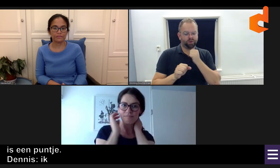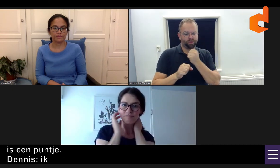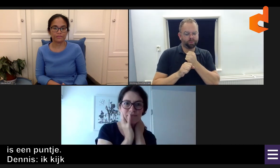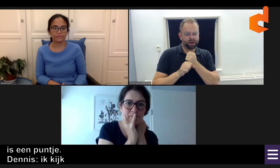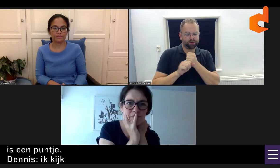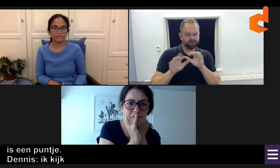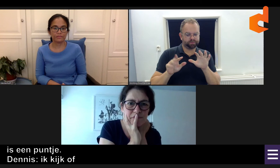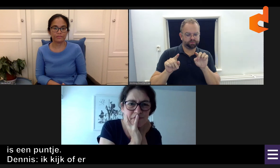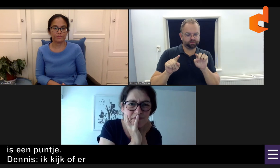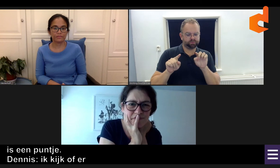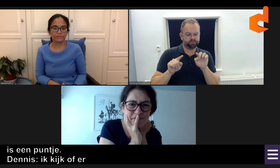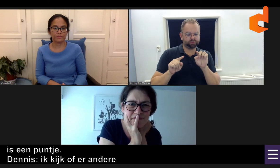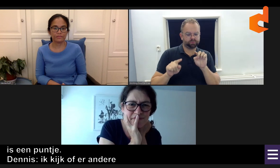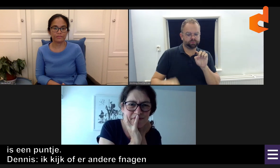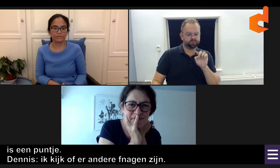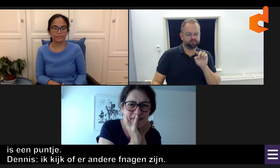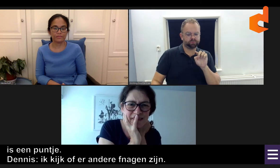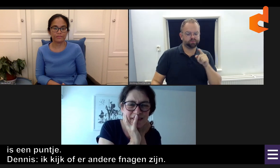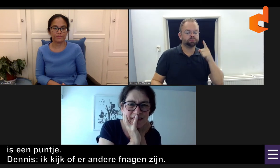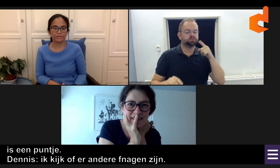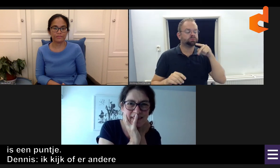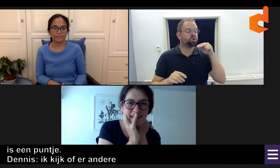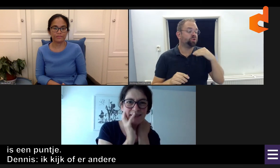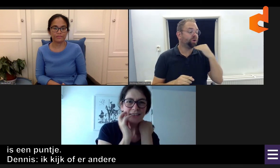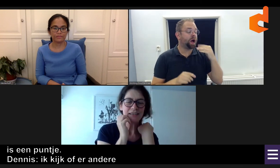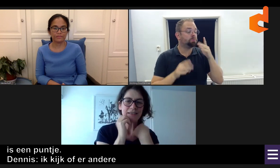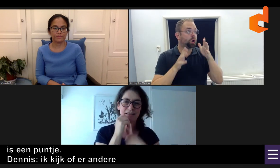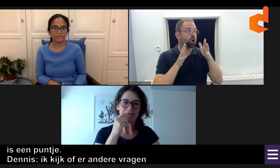Ik moet even nadenken hoe ik daar een vraag van maken kan.